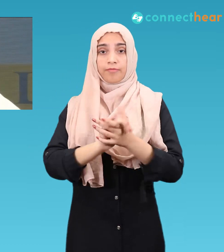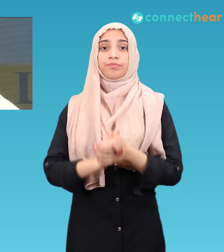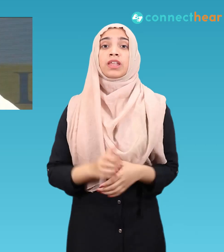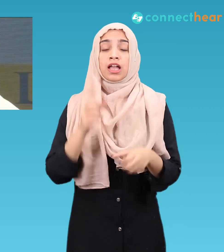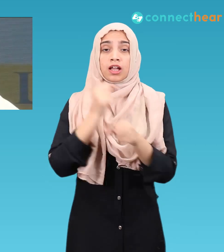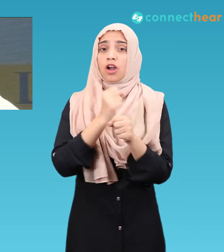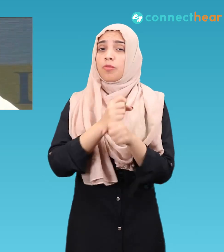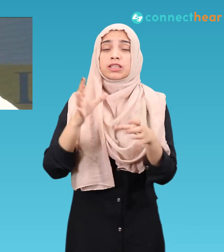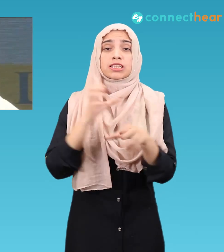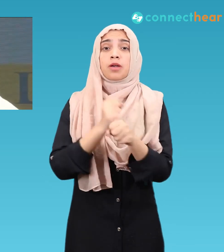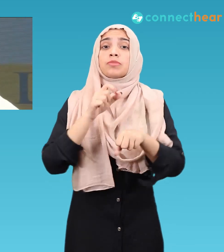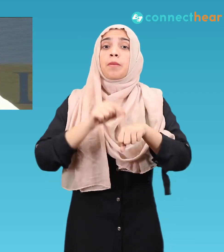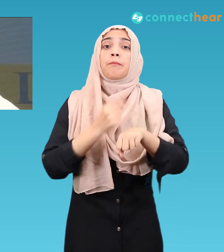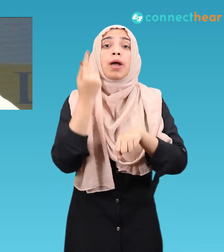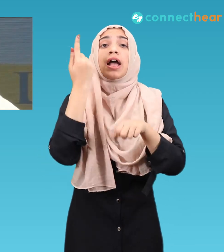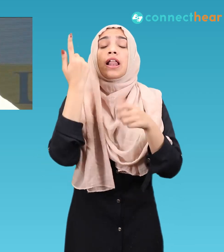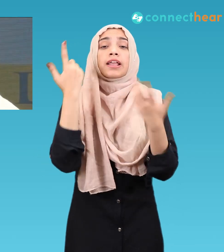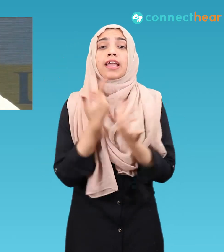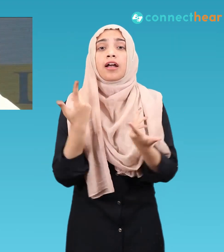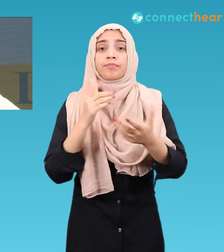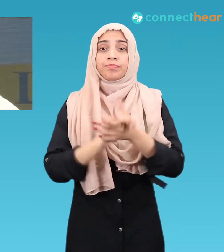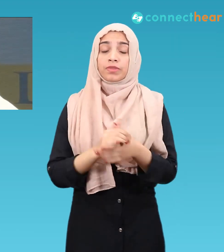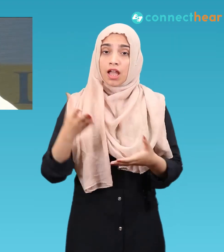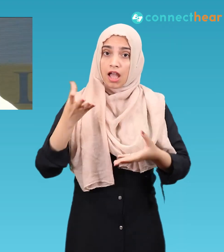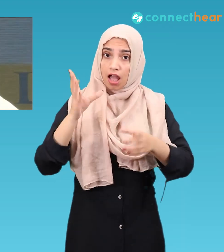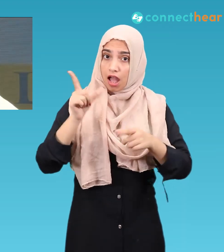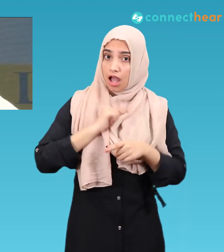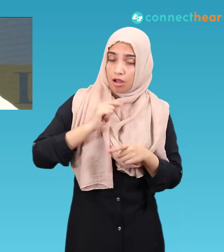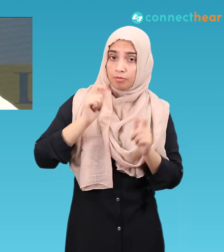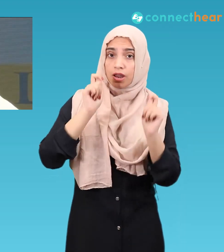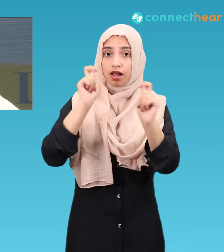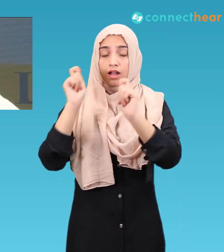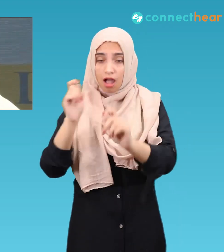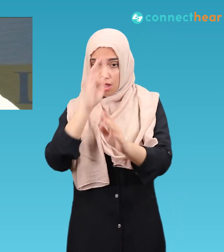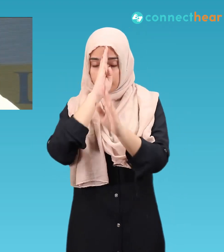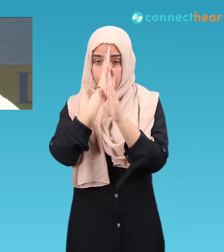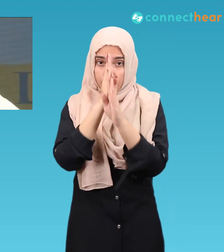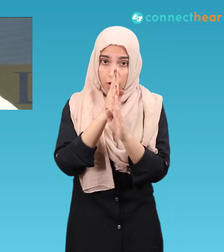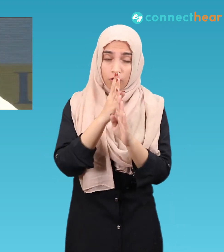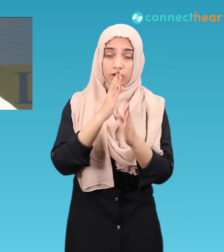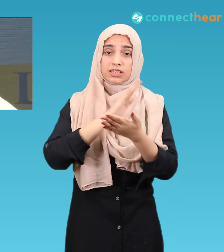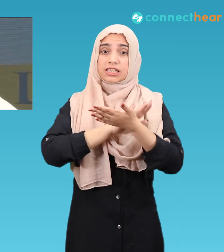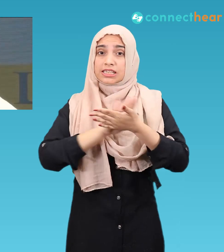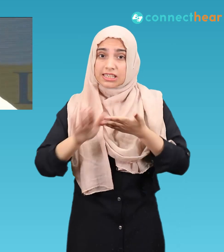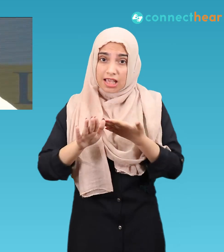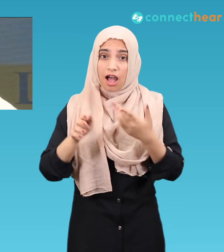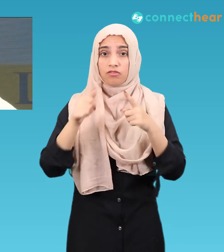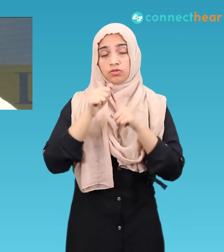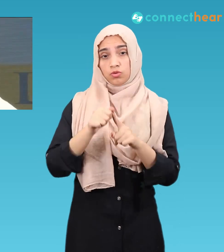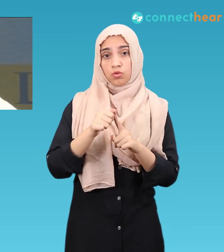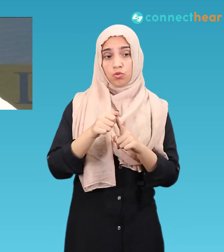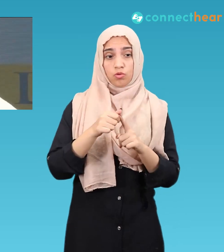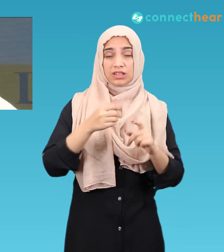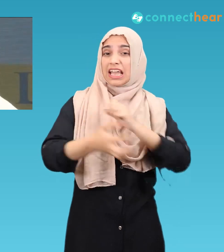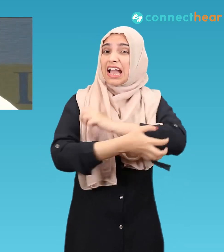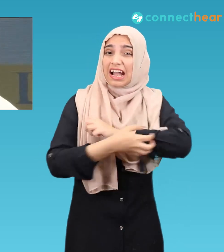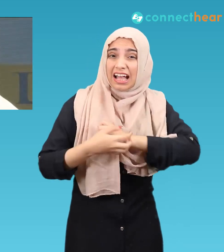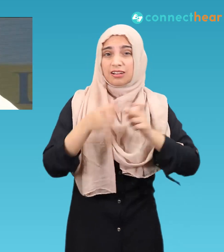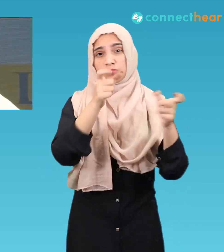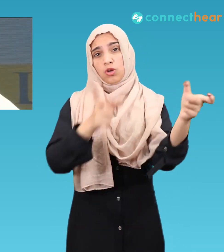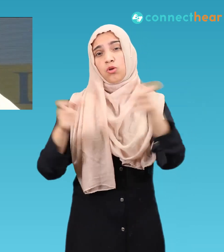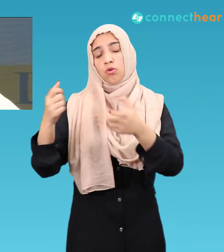से ये साबित करती है कि वो एक नई सोच ले आई है, एक नया तर्ज हुकूमत ले आई